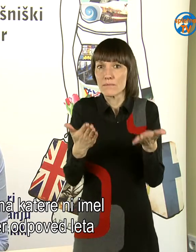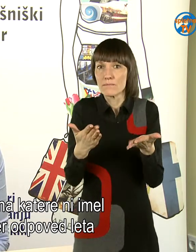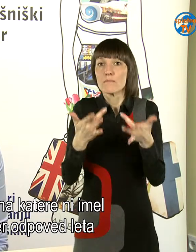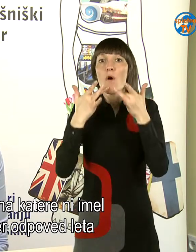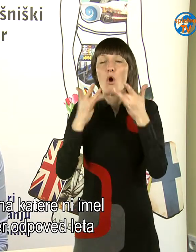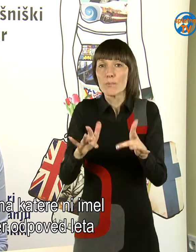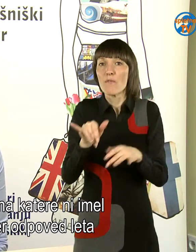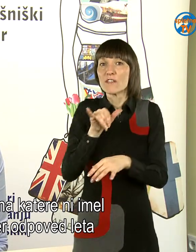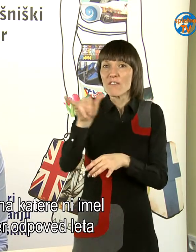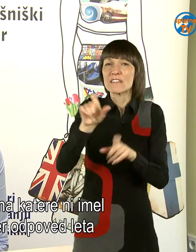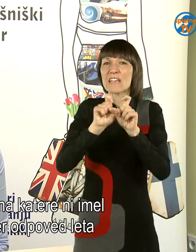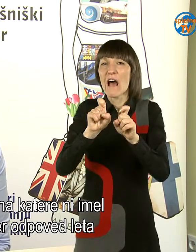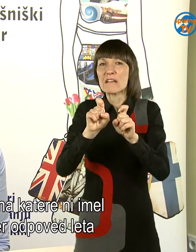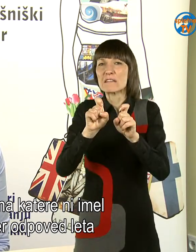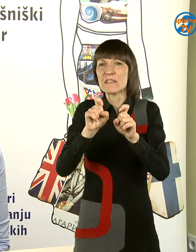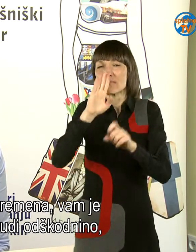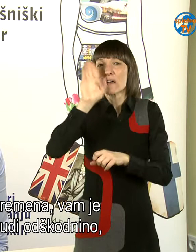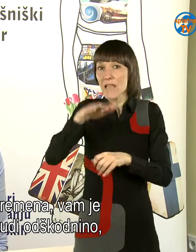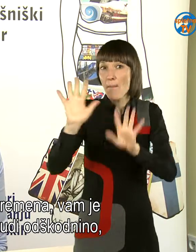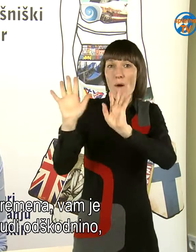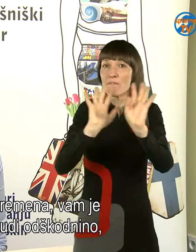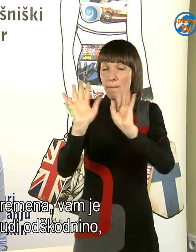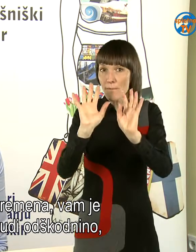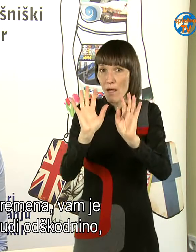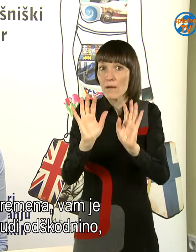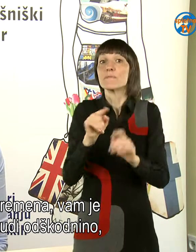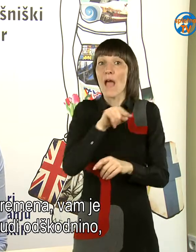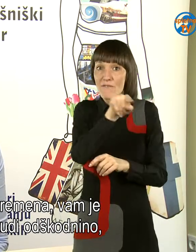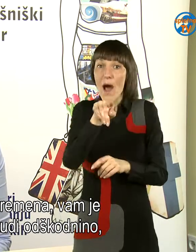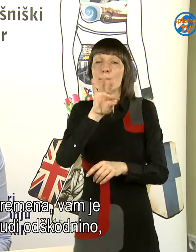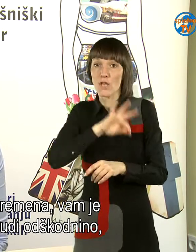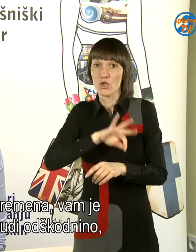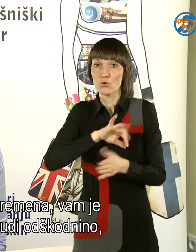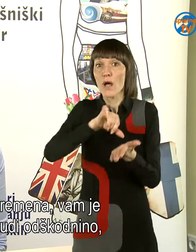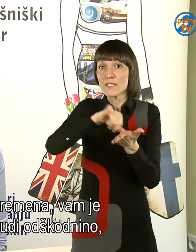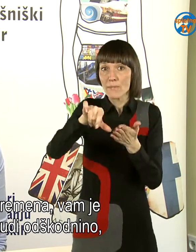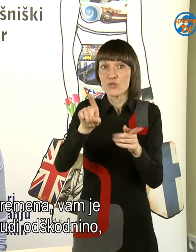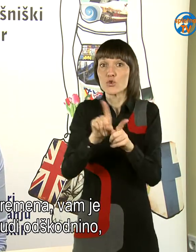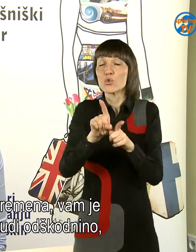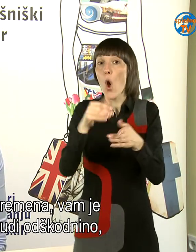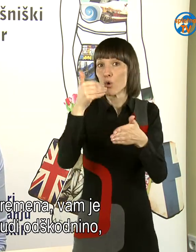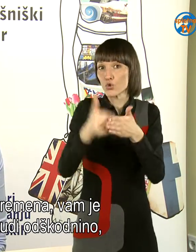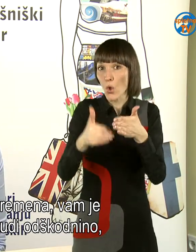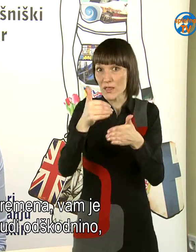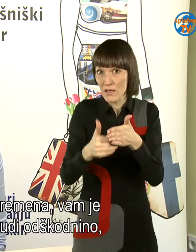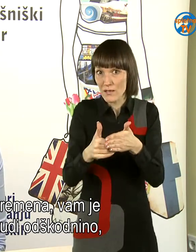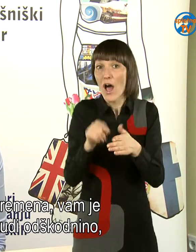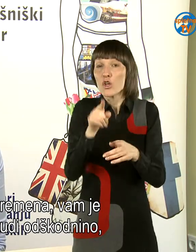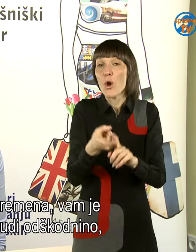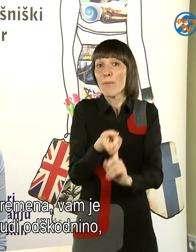primeru odpovedi leta zaradi slabega vremena, vam je dolžan izplačati tudi odškodnino, ki